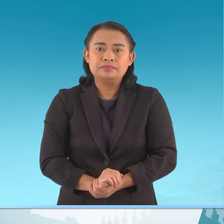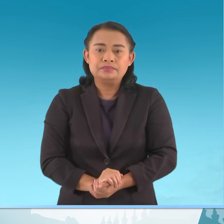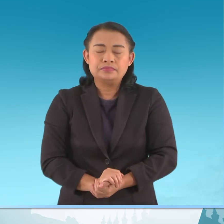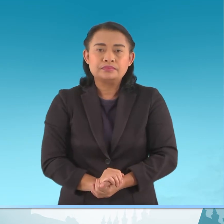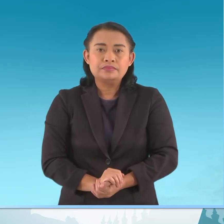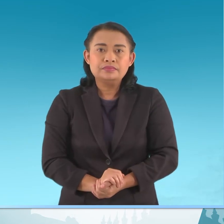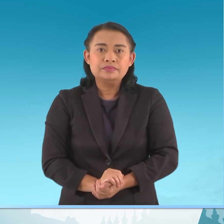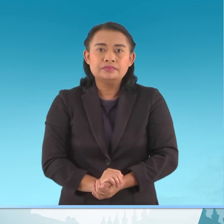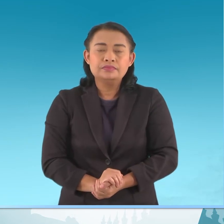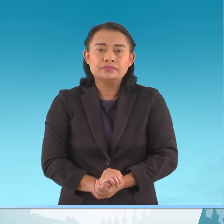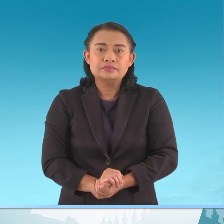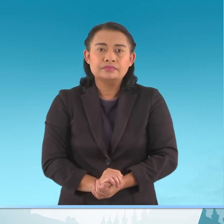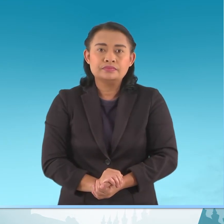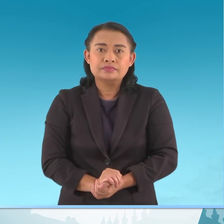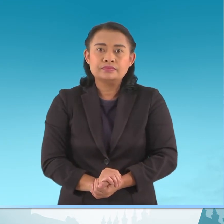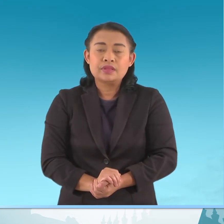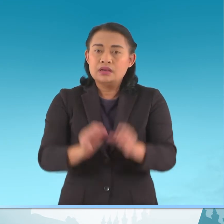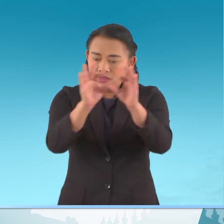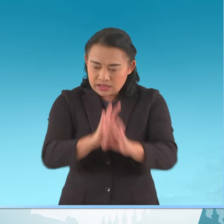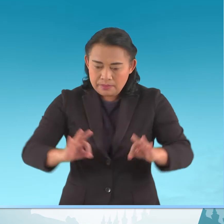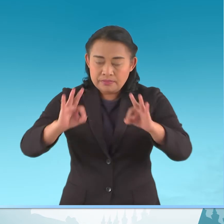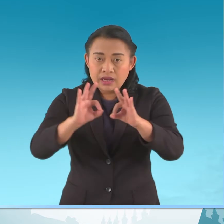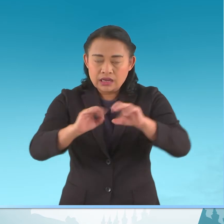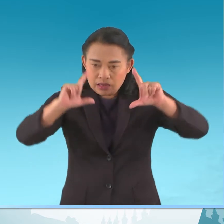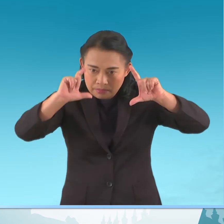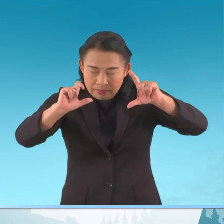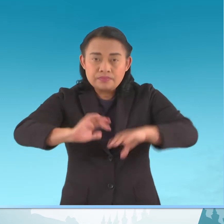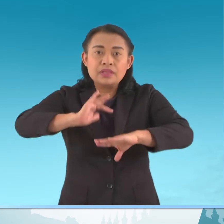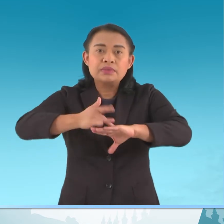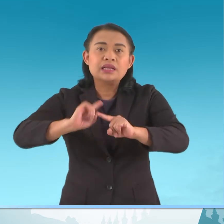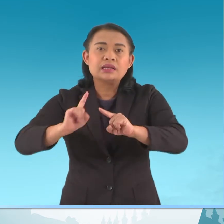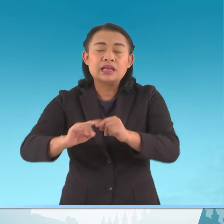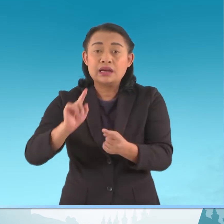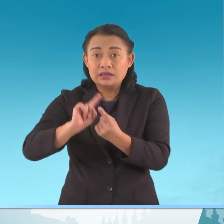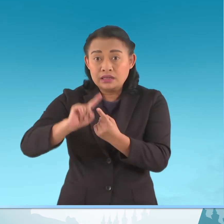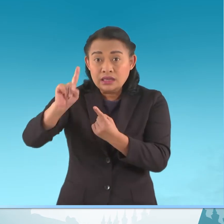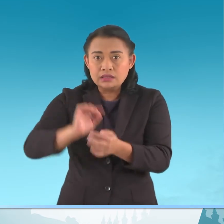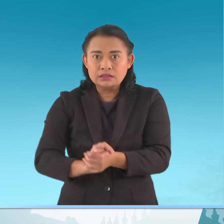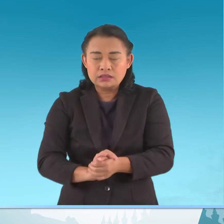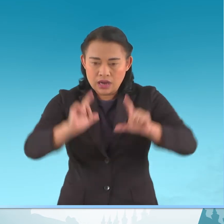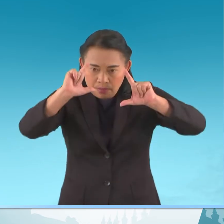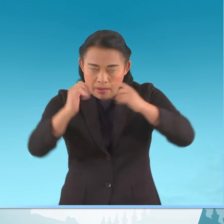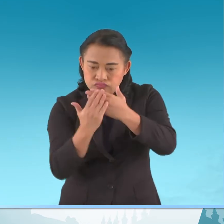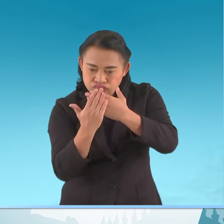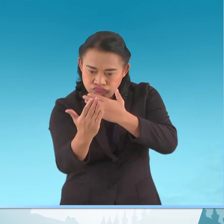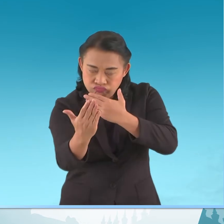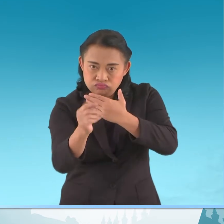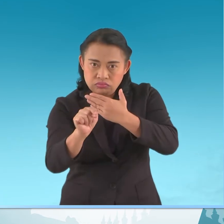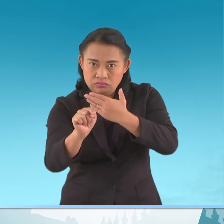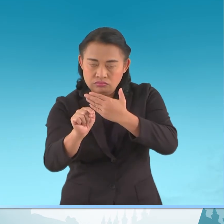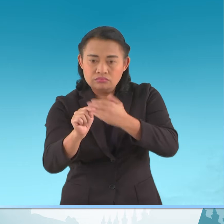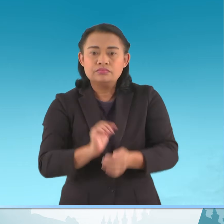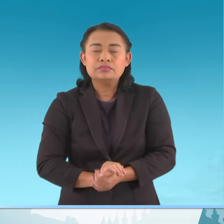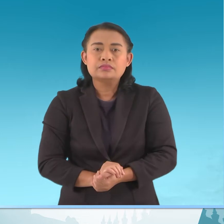นี่หลักการพื้นฐานในการถ่ายภาพทิวทัศน์ก็คือ 1แต่ส่วนใหญ่เราจะต้องเน้นเรื่องของชัดลึกครับว่านั้นการ setค่า